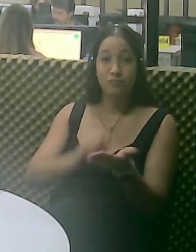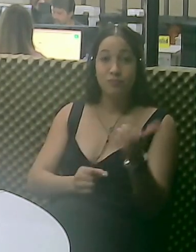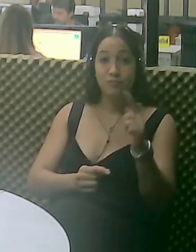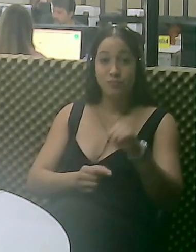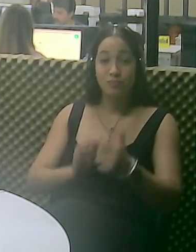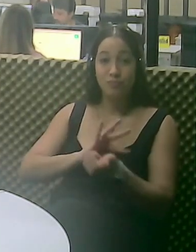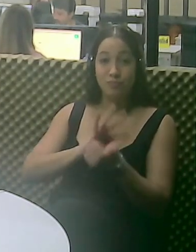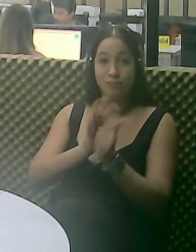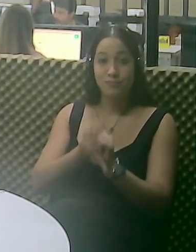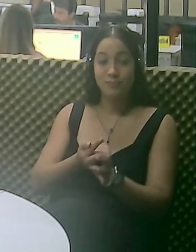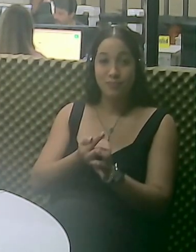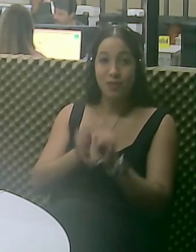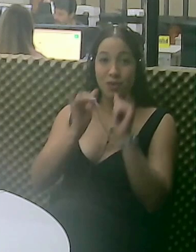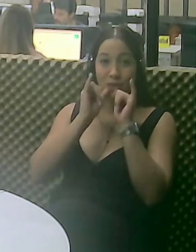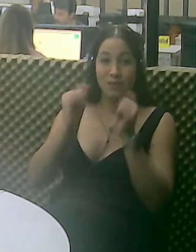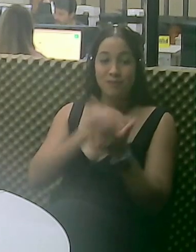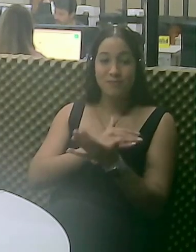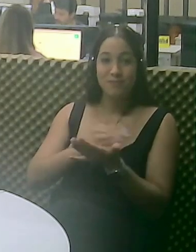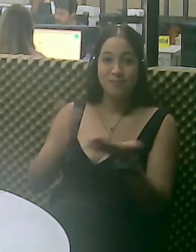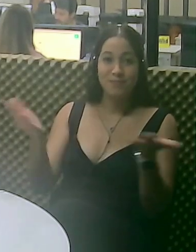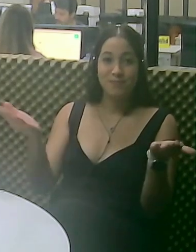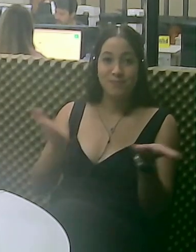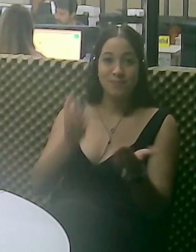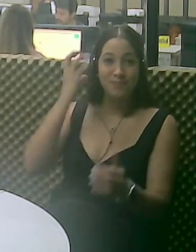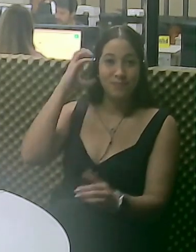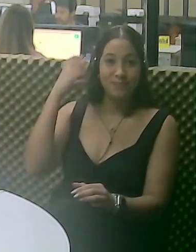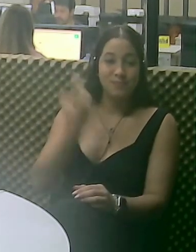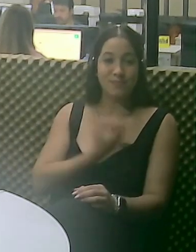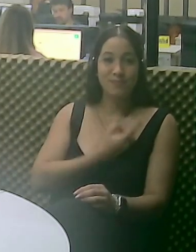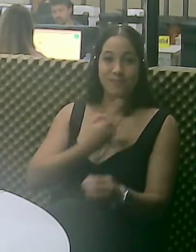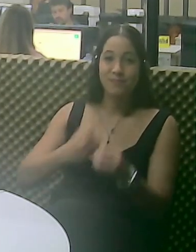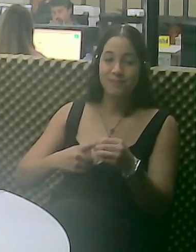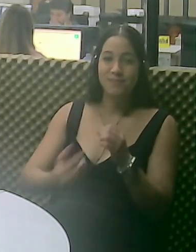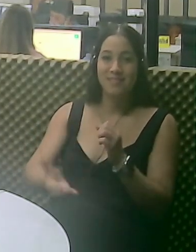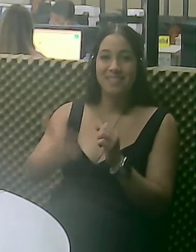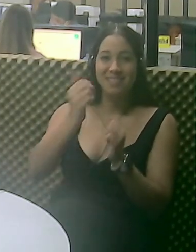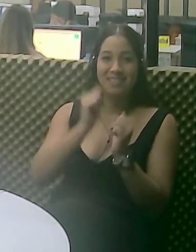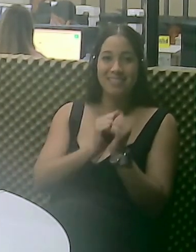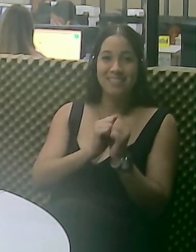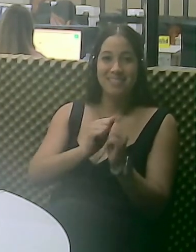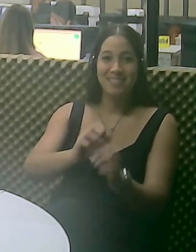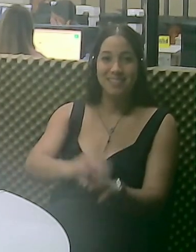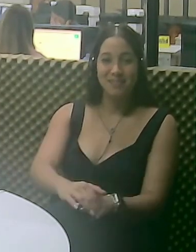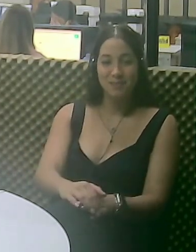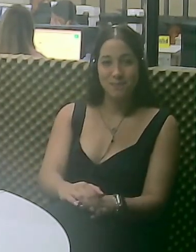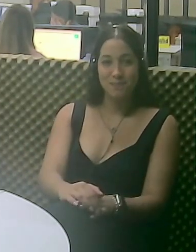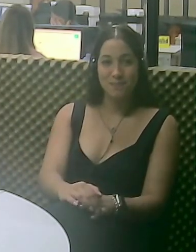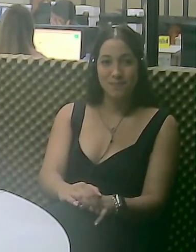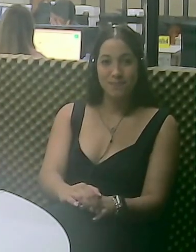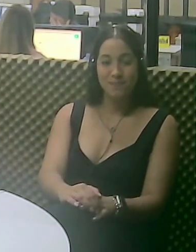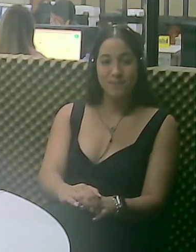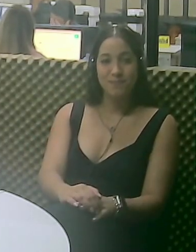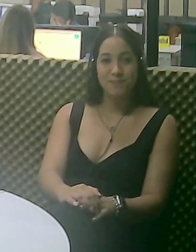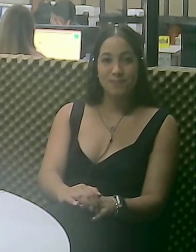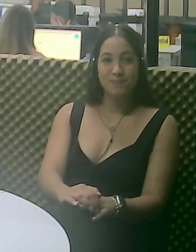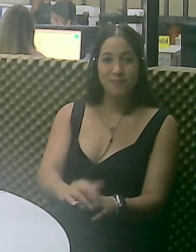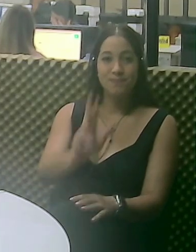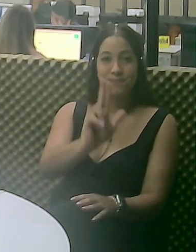na Futel. Essas e outras notícias a partir de agora na Rádio Nossa Cidade. Vem com a gente!